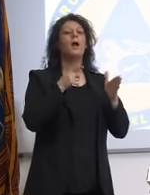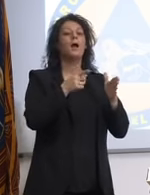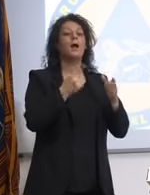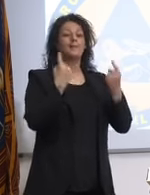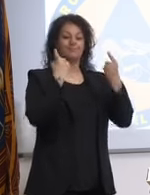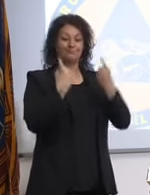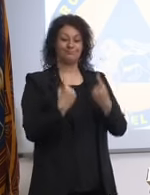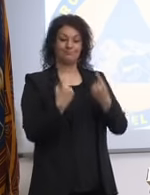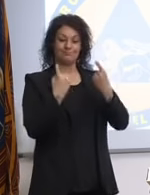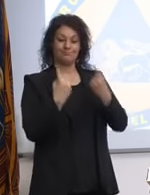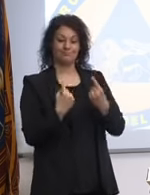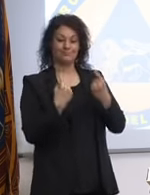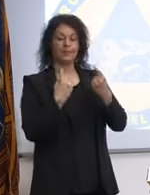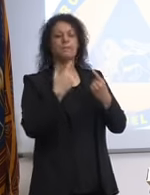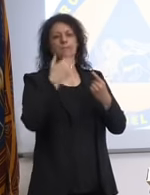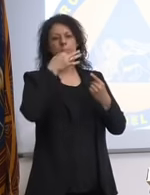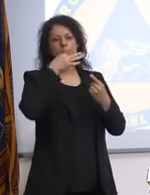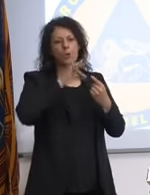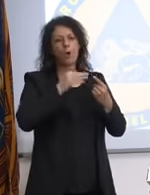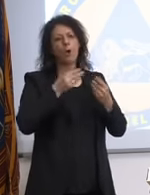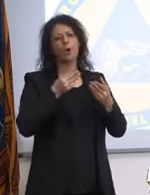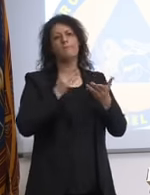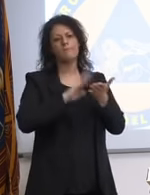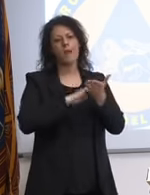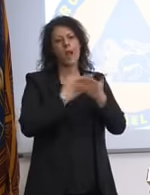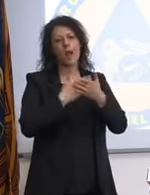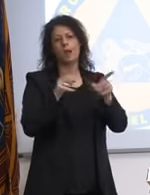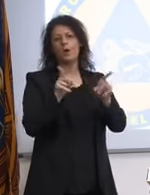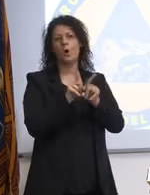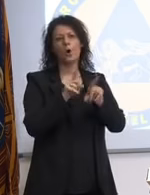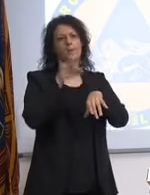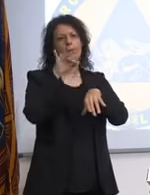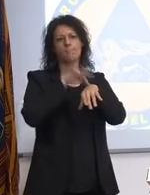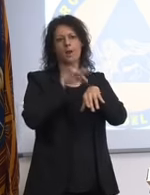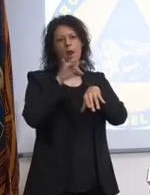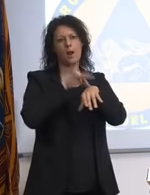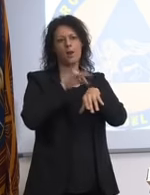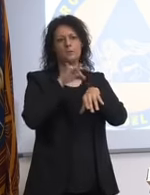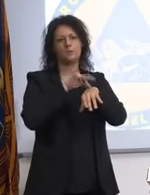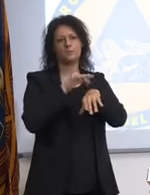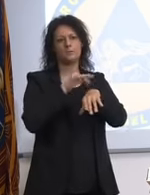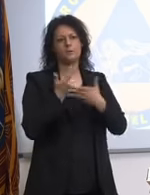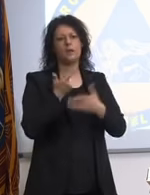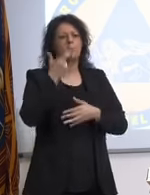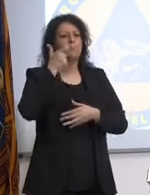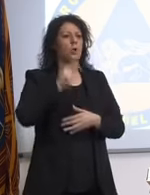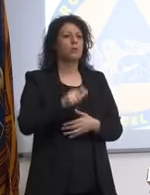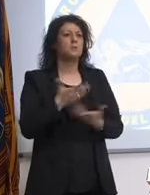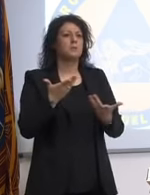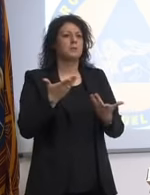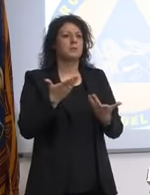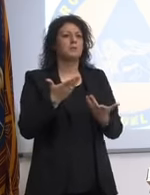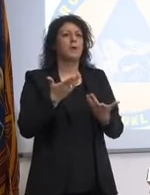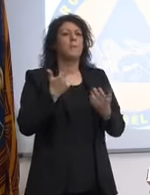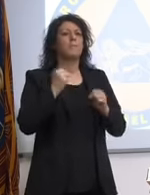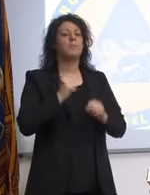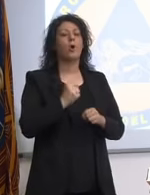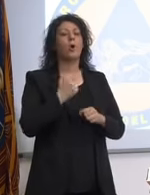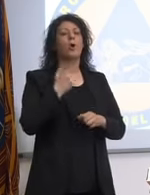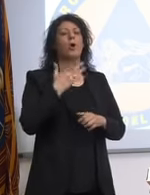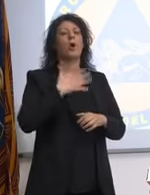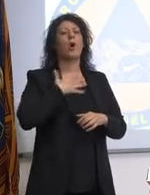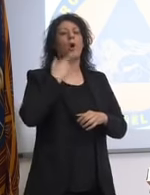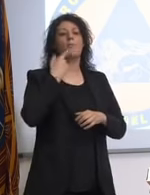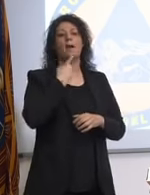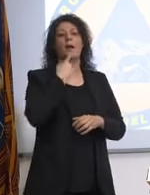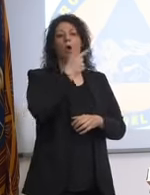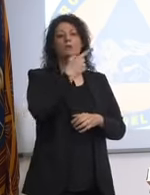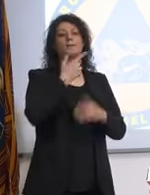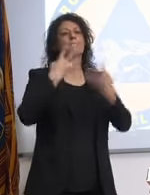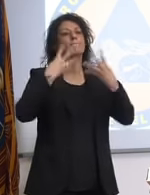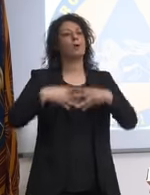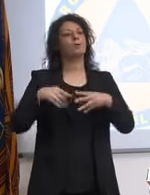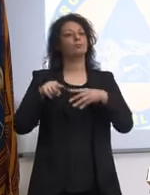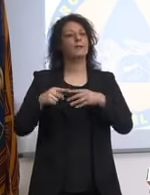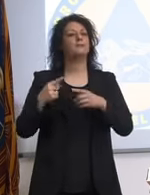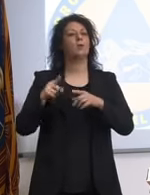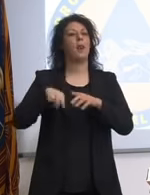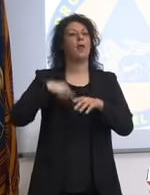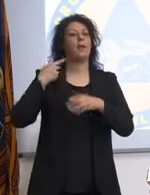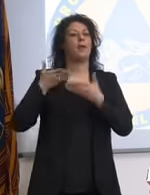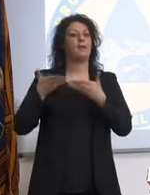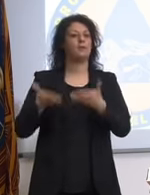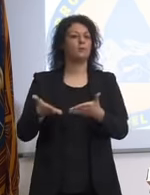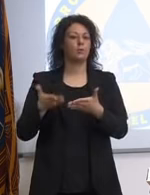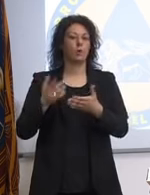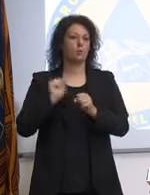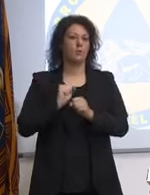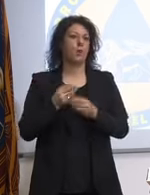essere che introduciamo anche questo elemento, perché se è per colpa nostra che la processazione va avanti piano, se la macchina è rotta, non è che possiamo sentire. A